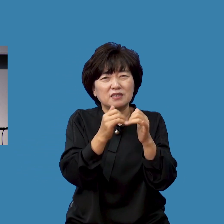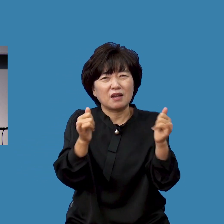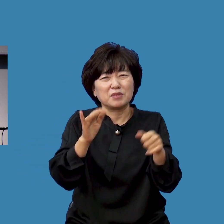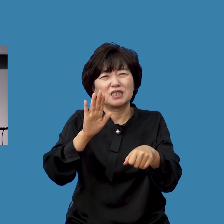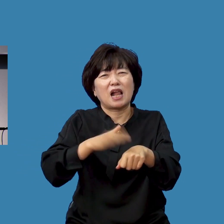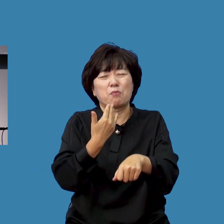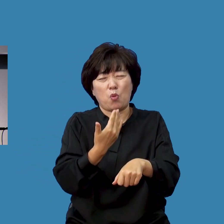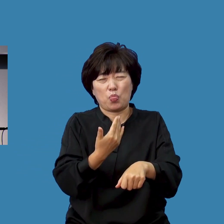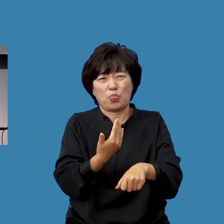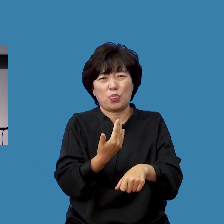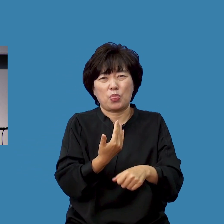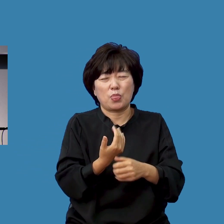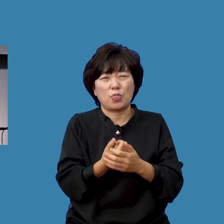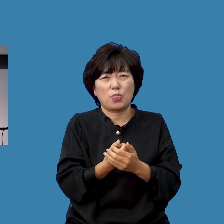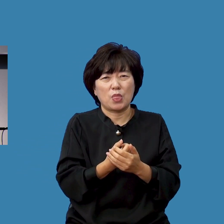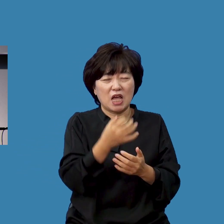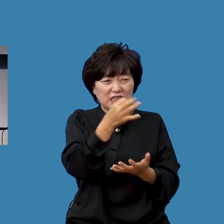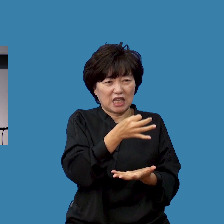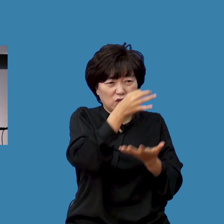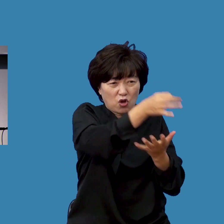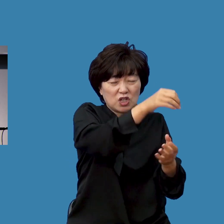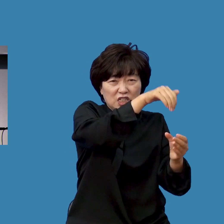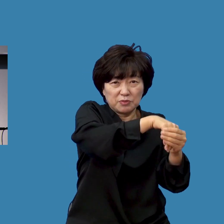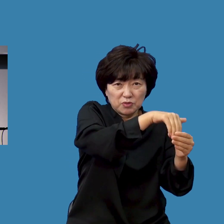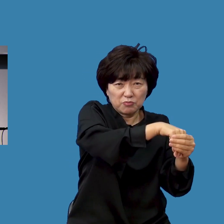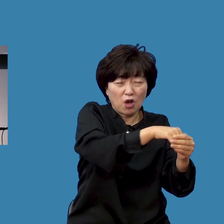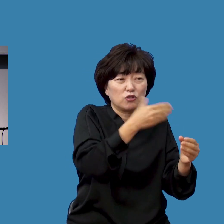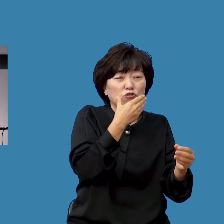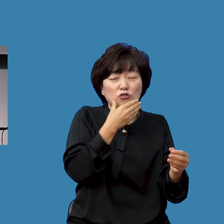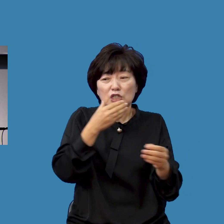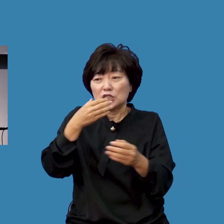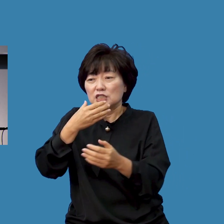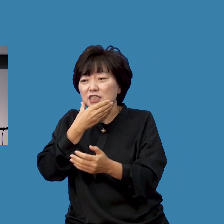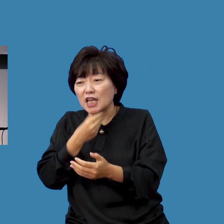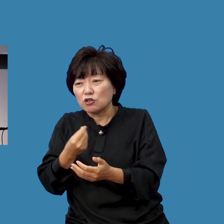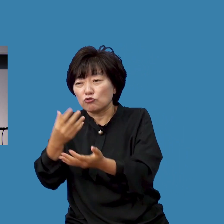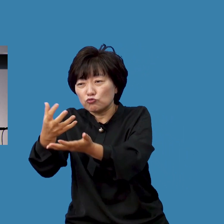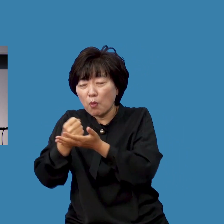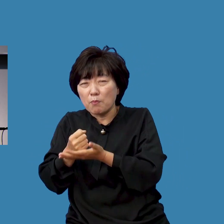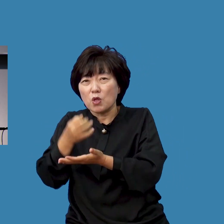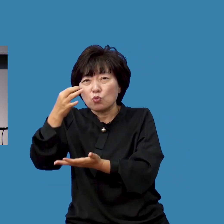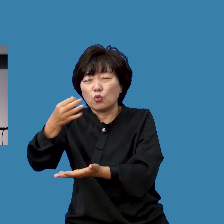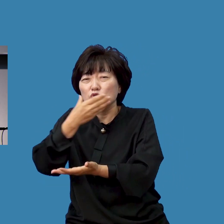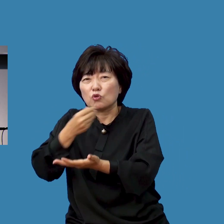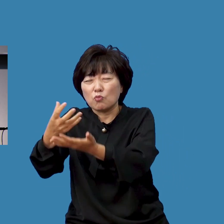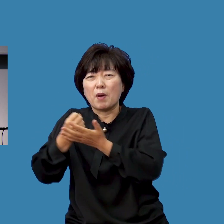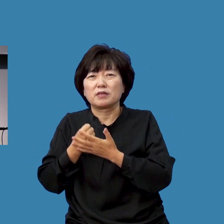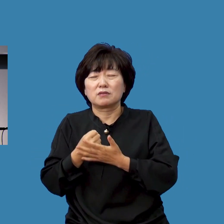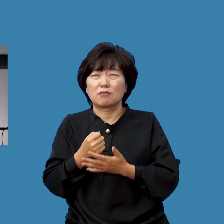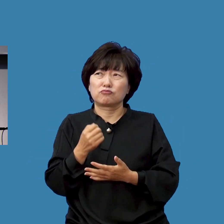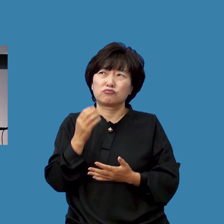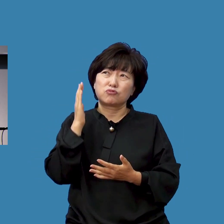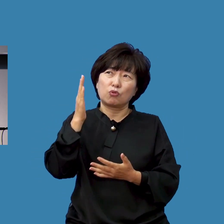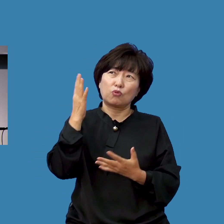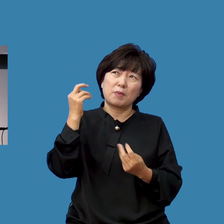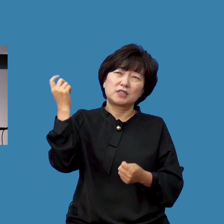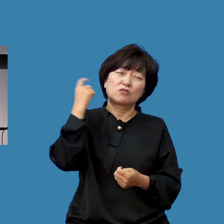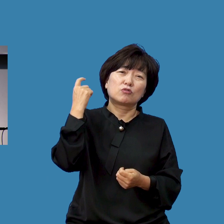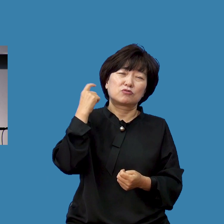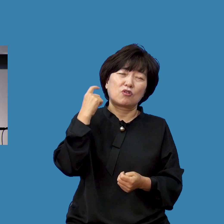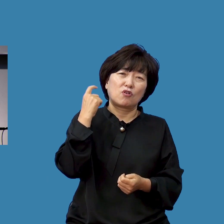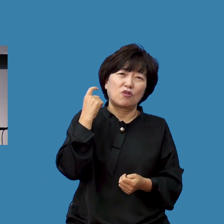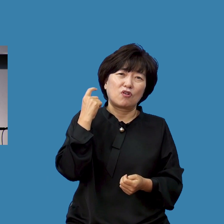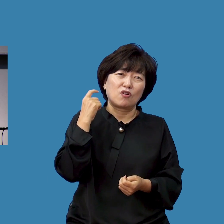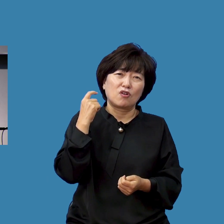잘못 가르쳐요. 재정을 심으면 재정의 축복을 받는다고. 그러니까 저도 여러 번 들었거든요.